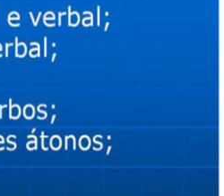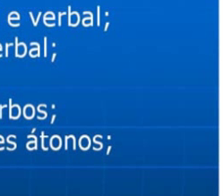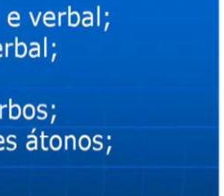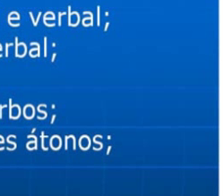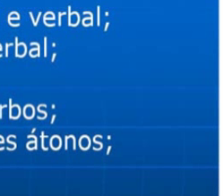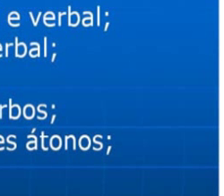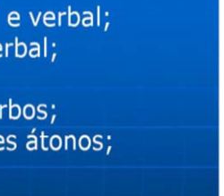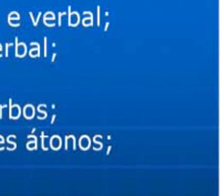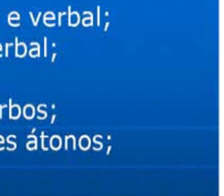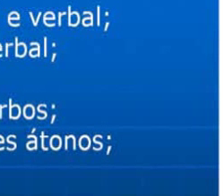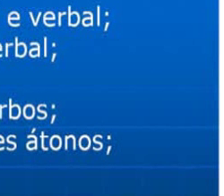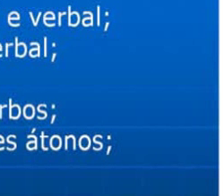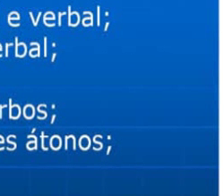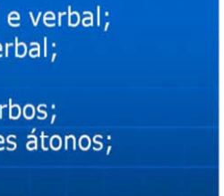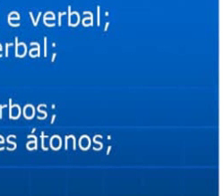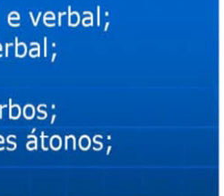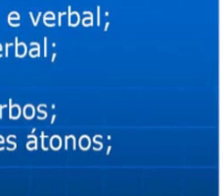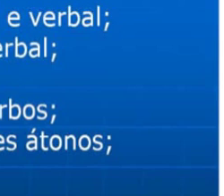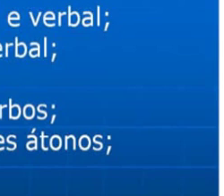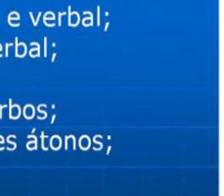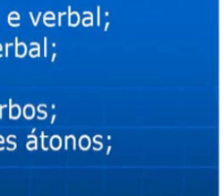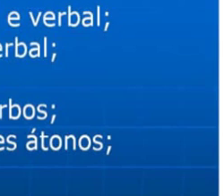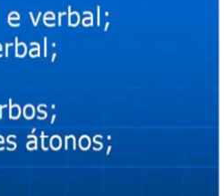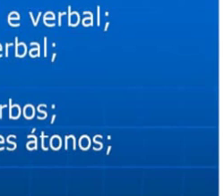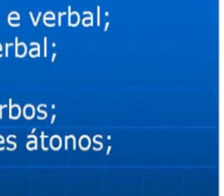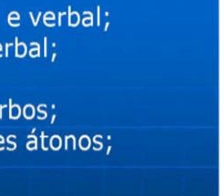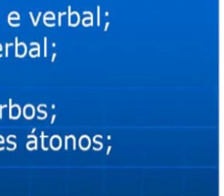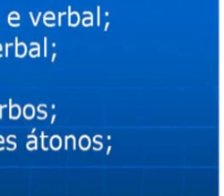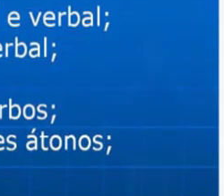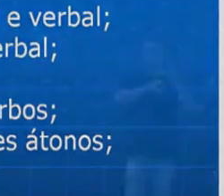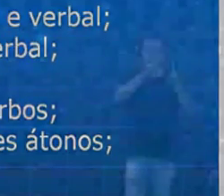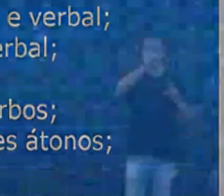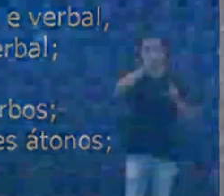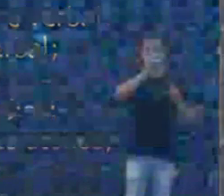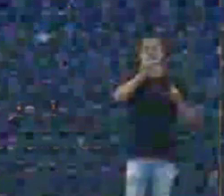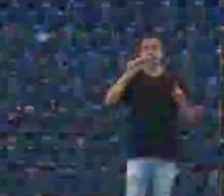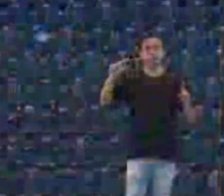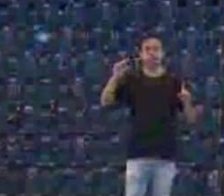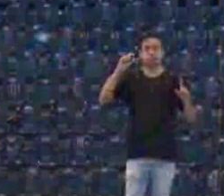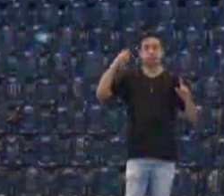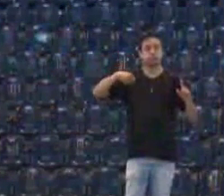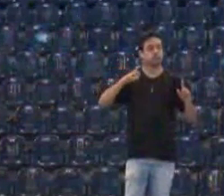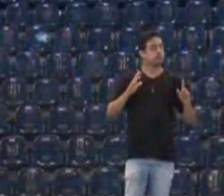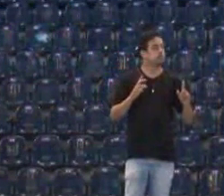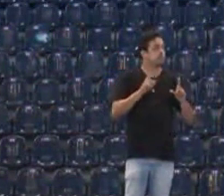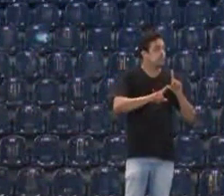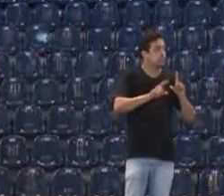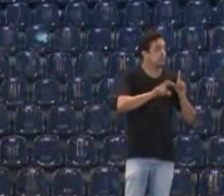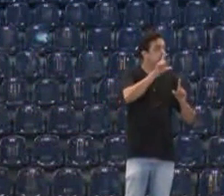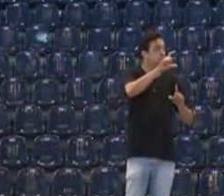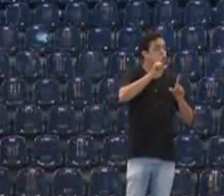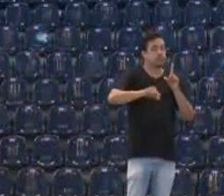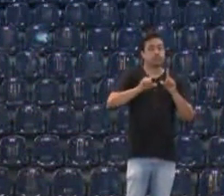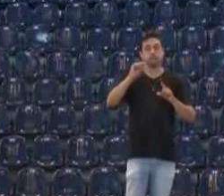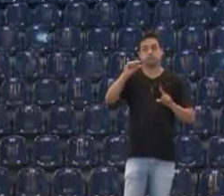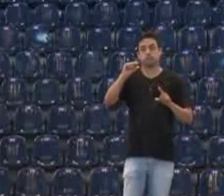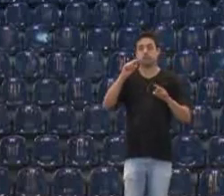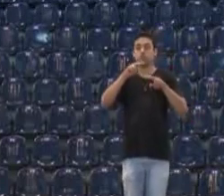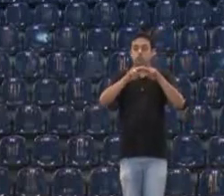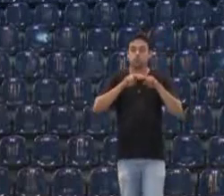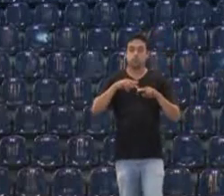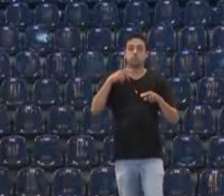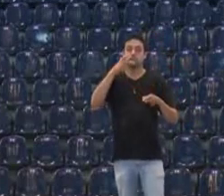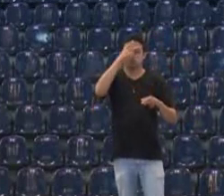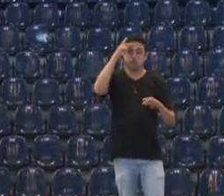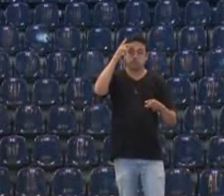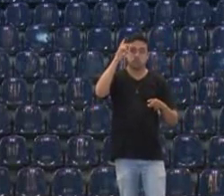ortográfico. Certo? Emprego de letras maiúsculas e minúsculas. Então aqui para quem vai fazer letra de forma, né? tem